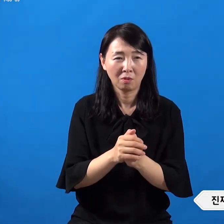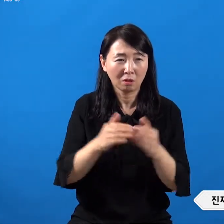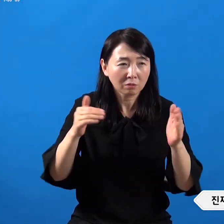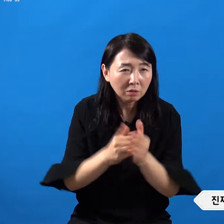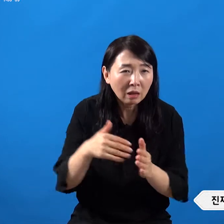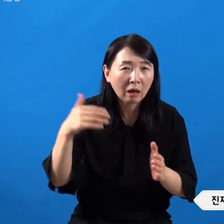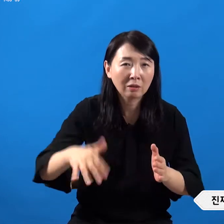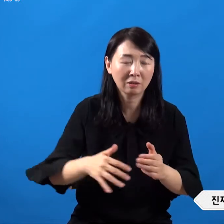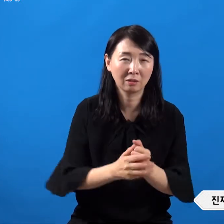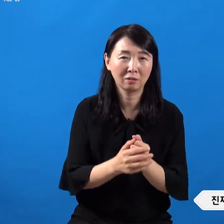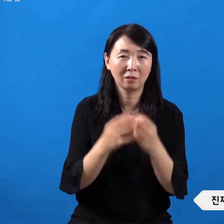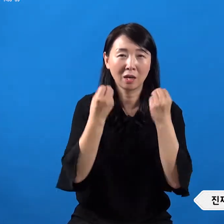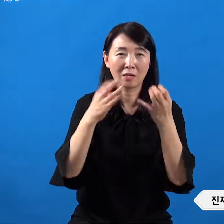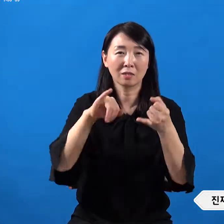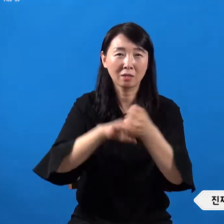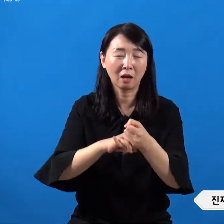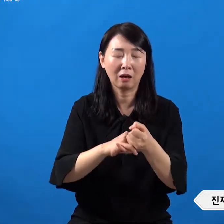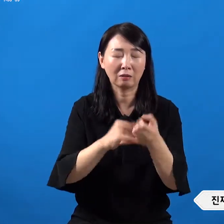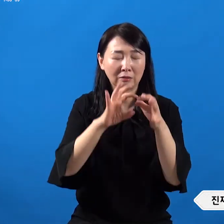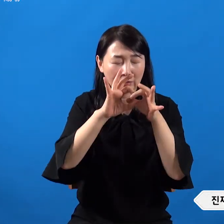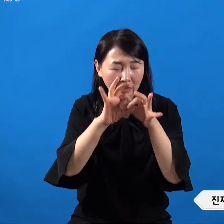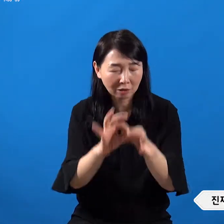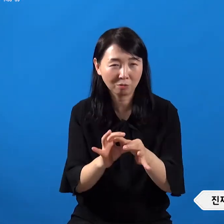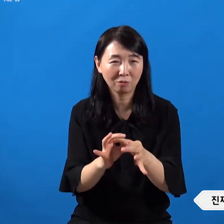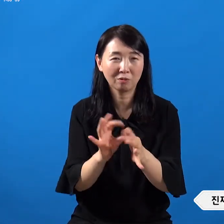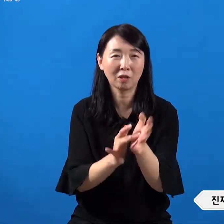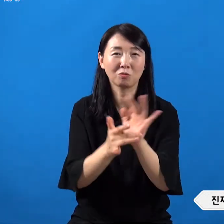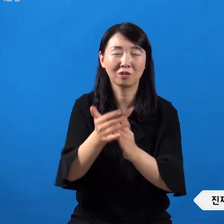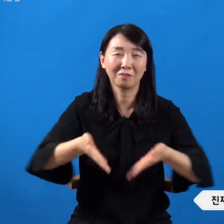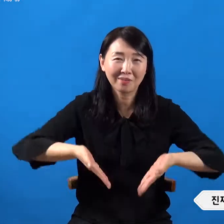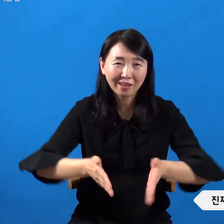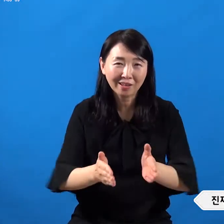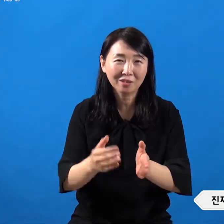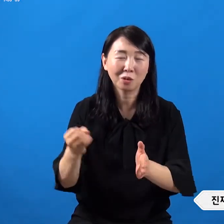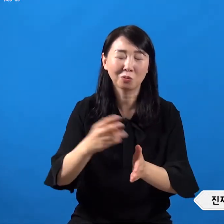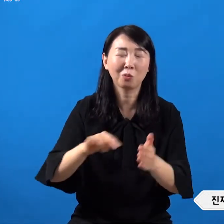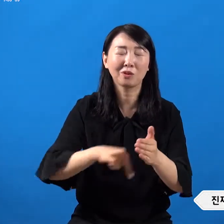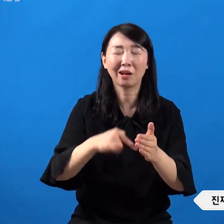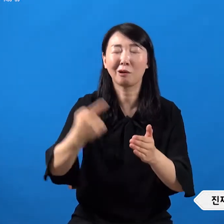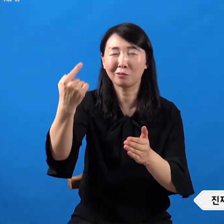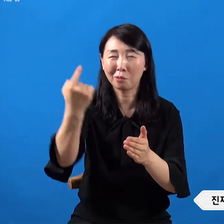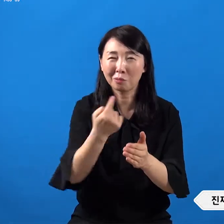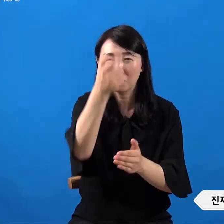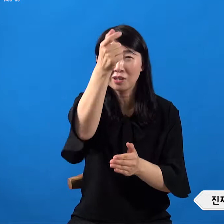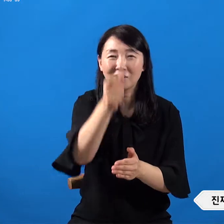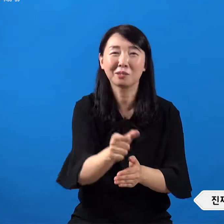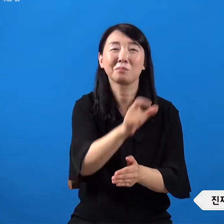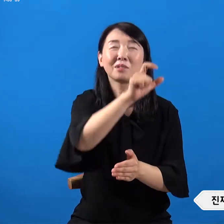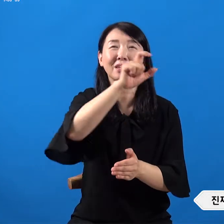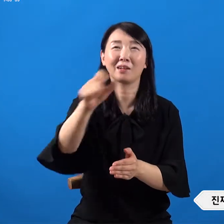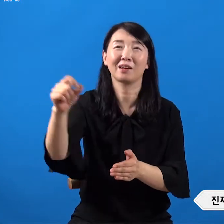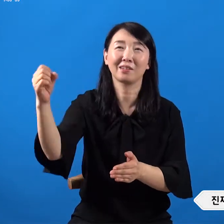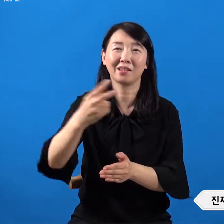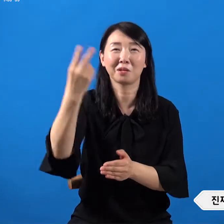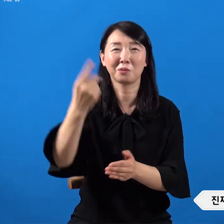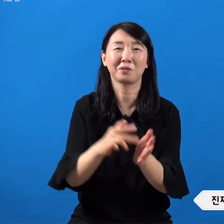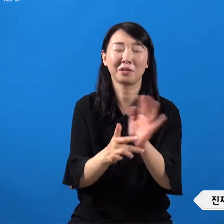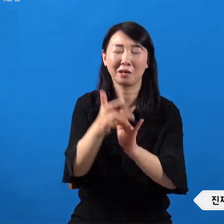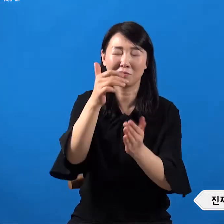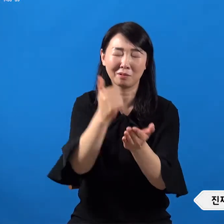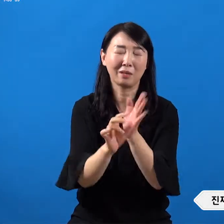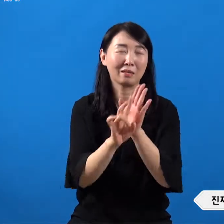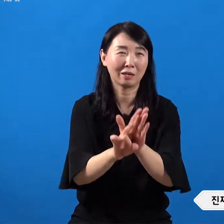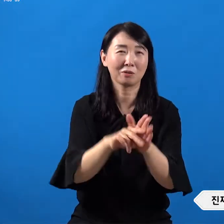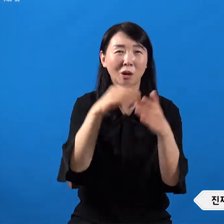끝나는가 싶었더니 신약으로 넘어갑니다. 예수님 드디어 탄생하시고 우리 가운데 오시고 십자가 다시 오실